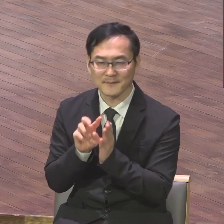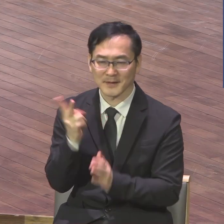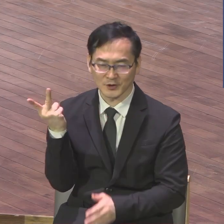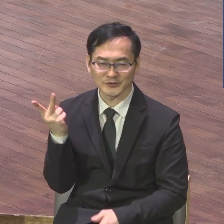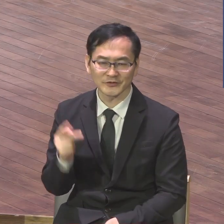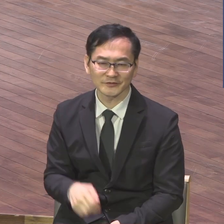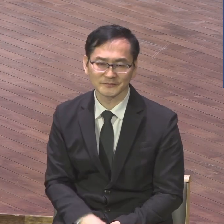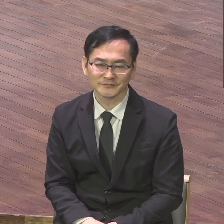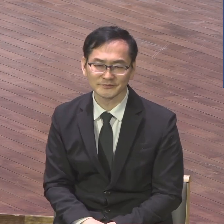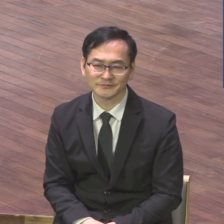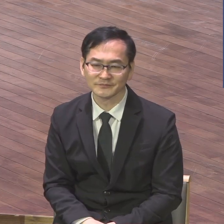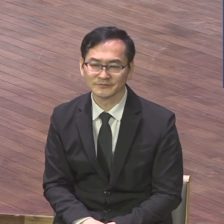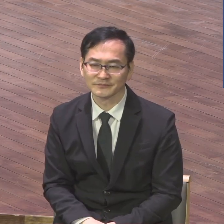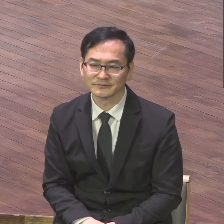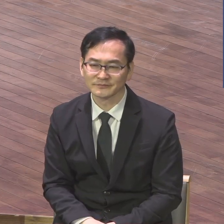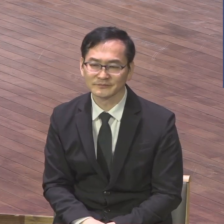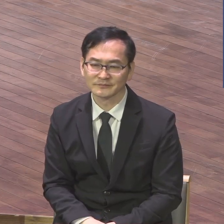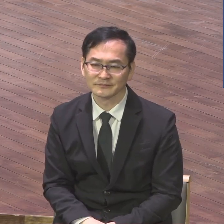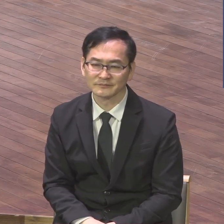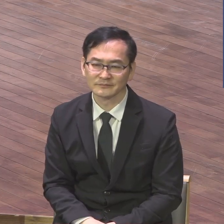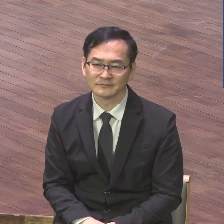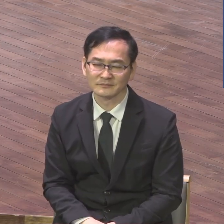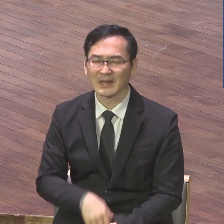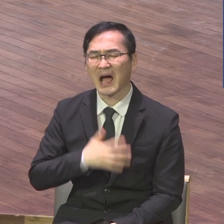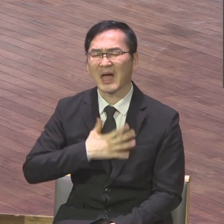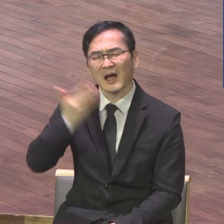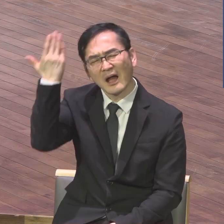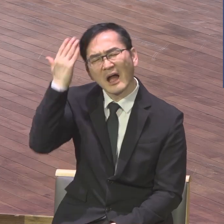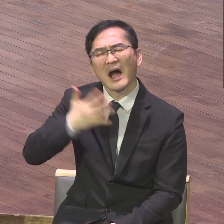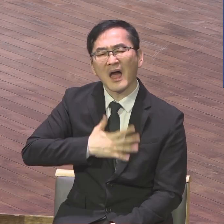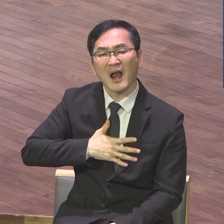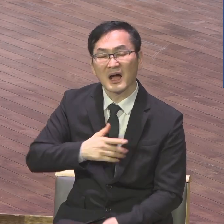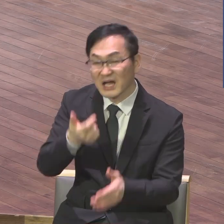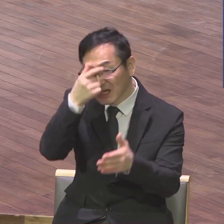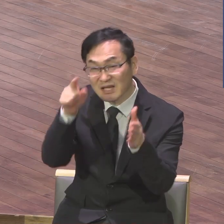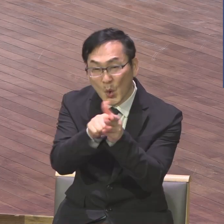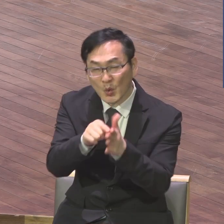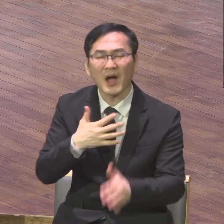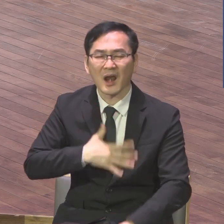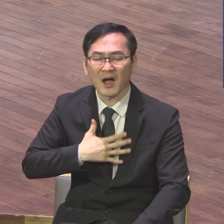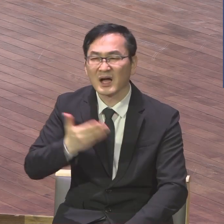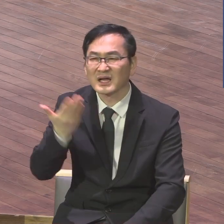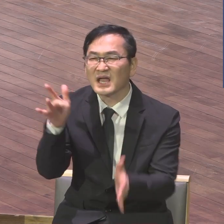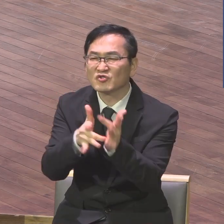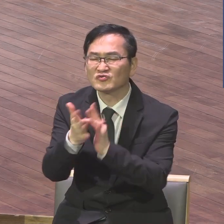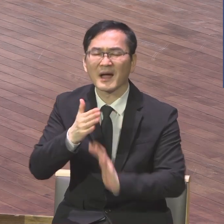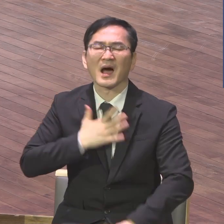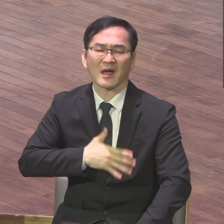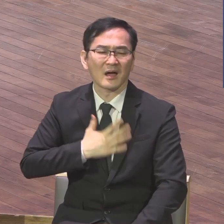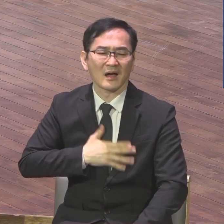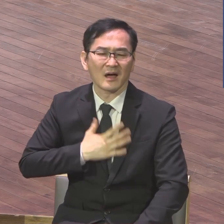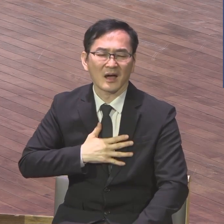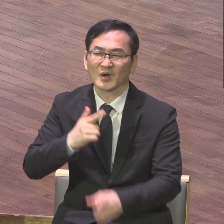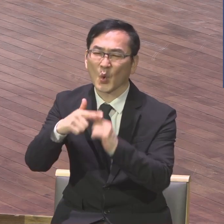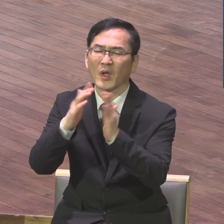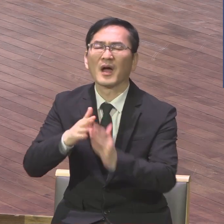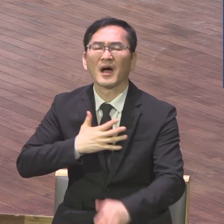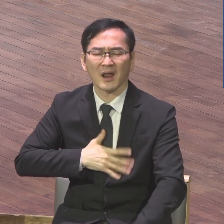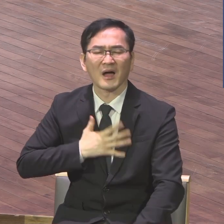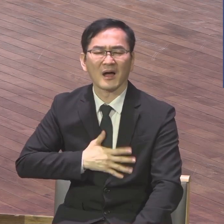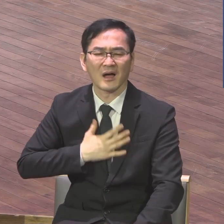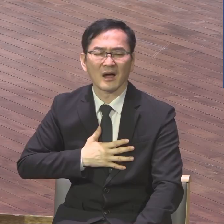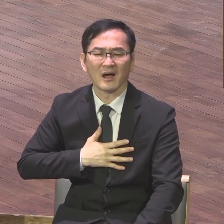바뀌었습니다. 아는 것, 기독교 알지요, 예수 알지요, 교회 알지요, 성경